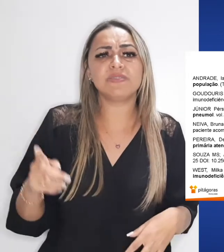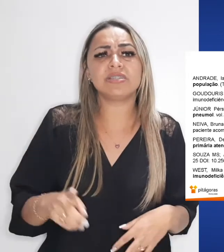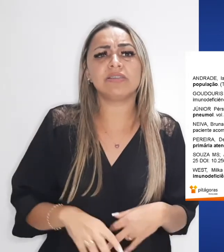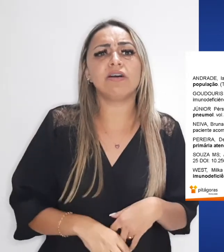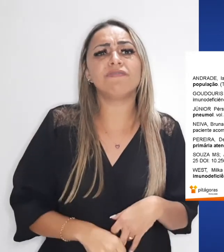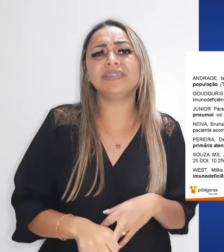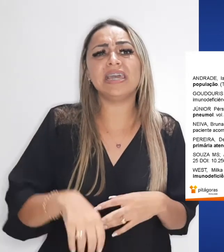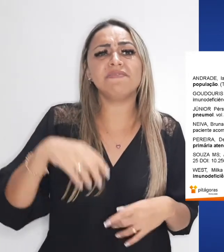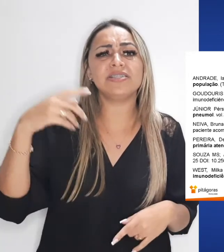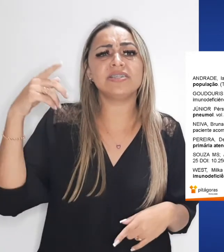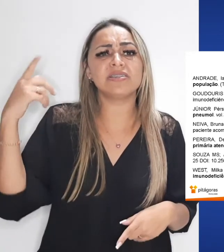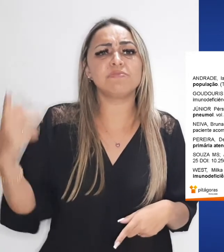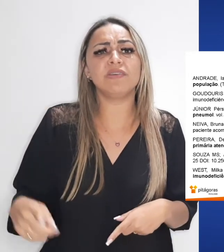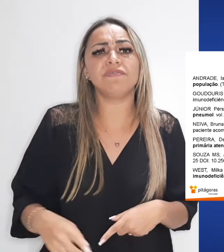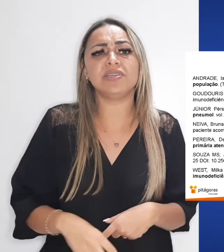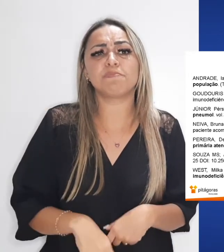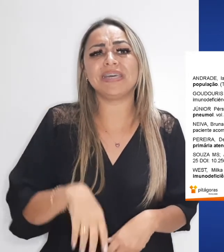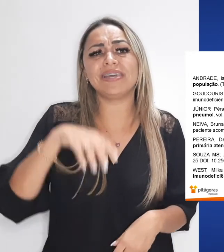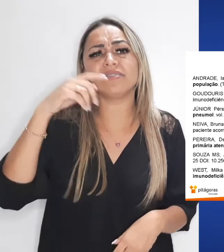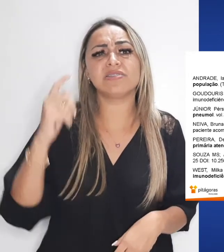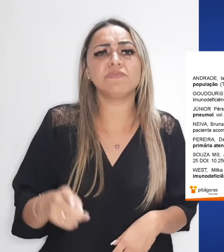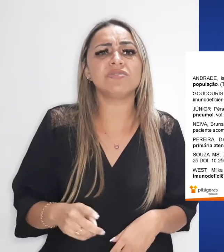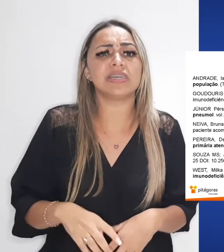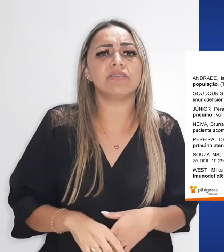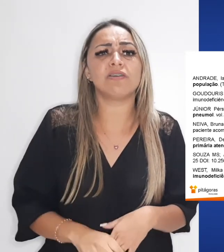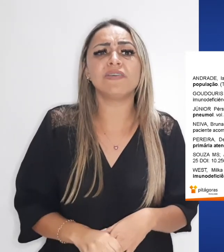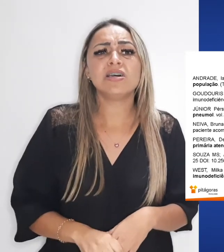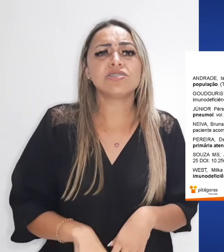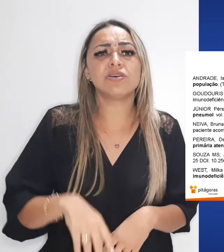Junho 2019, Neiva e Dia 2020, Pereira